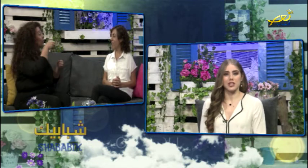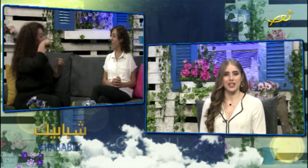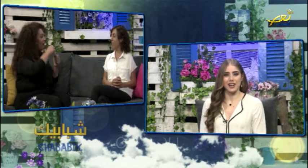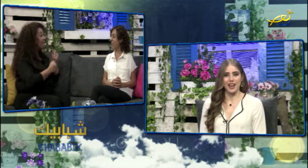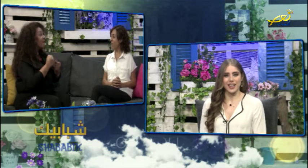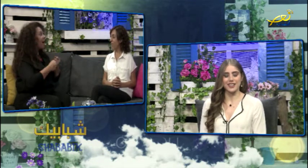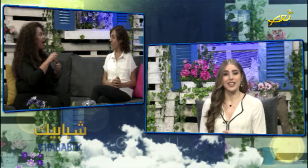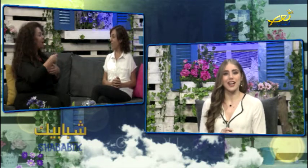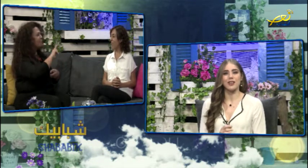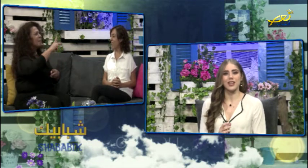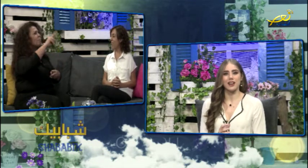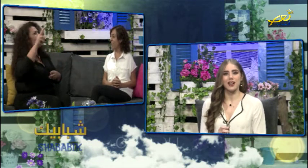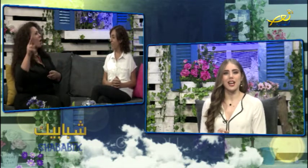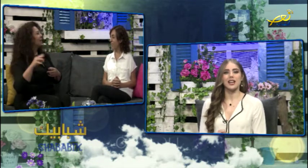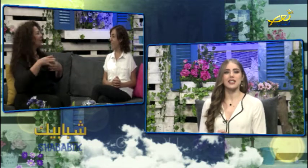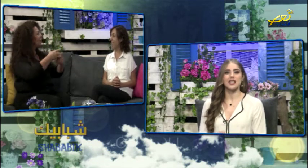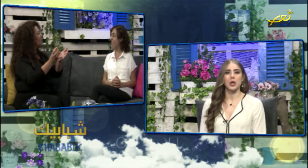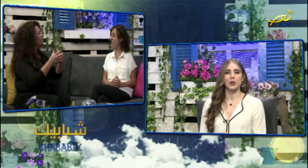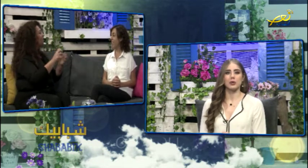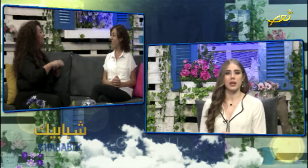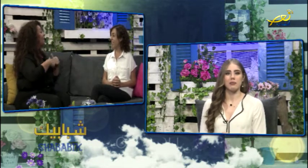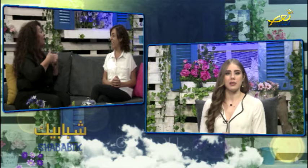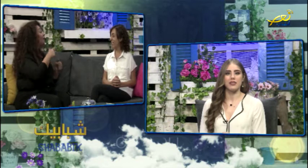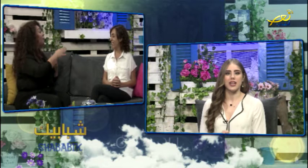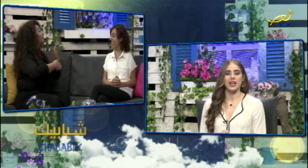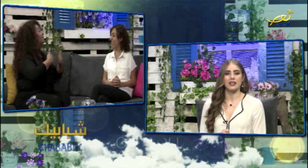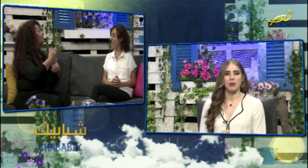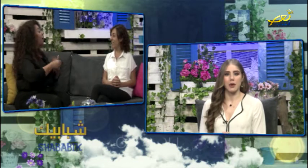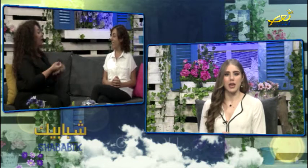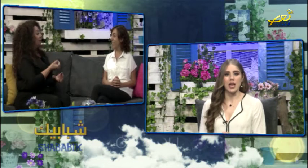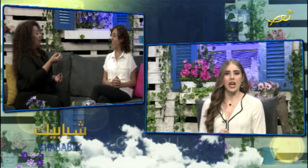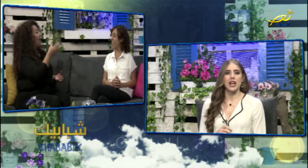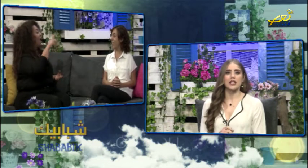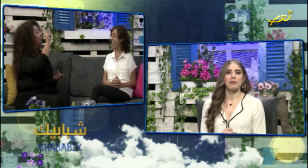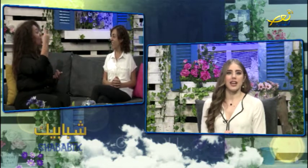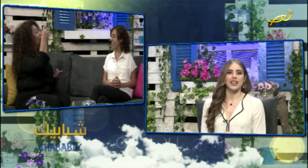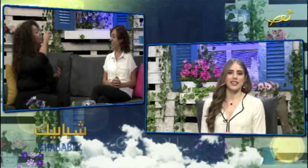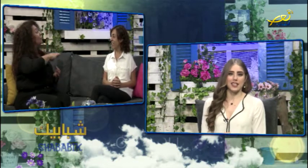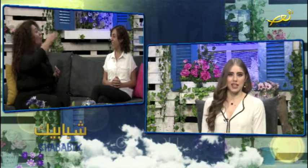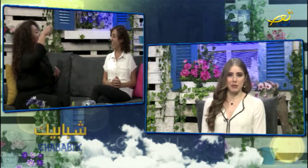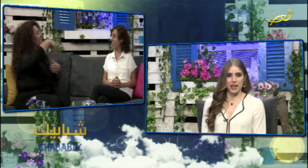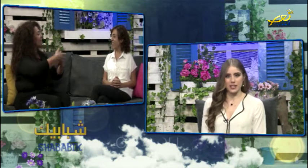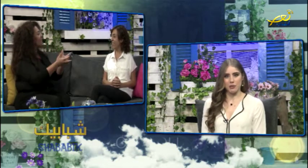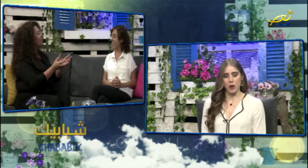مجالات الحياة ارتقى فيها لتصير عضو مهم بالفريق التربوي لجمعية التدريب على السمع